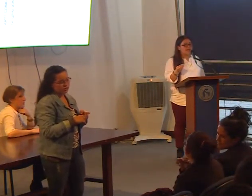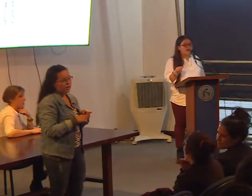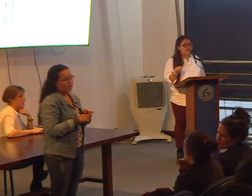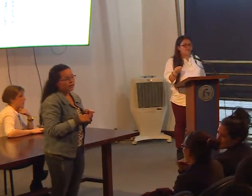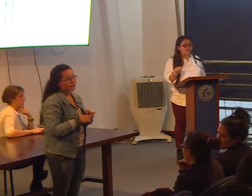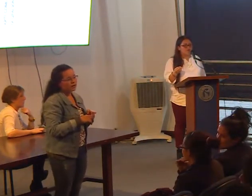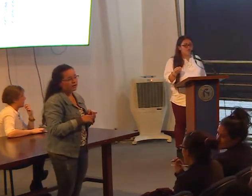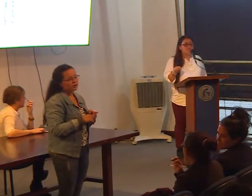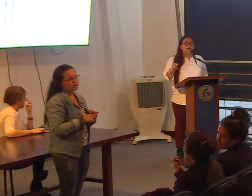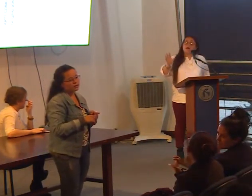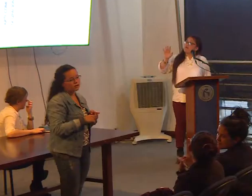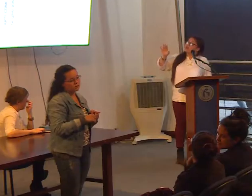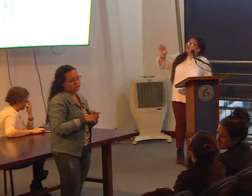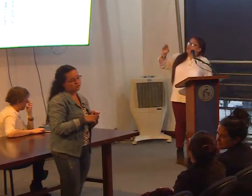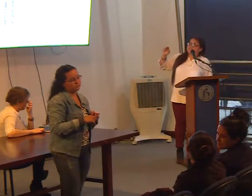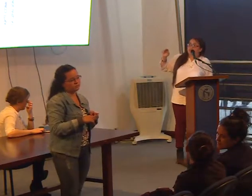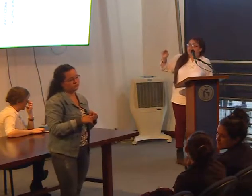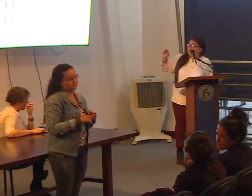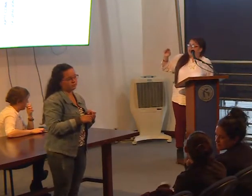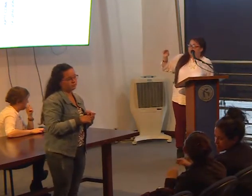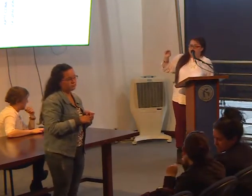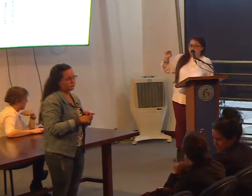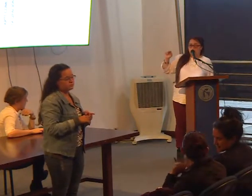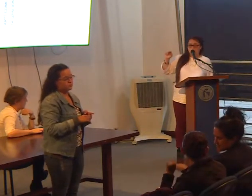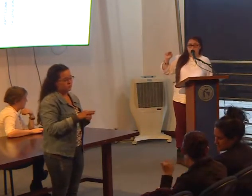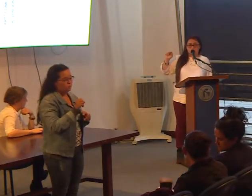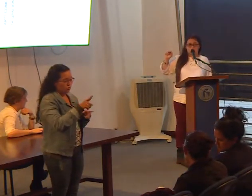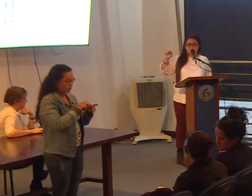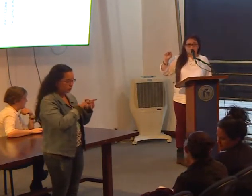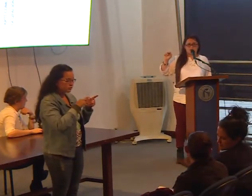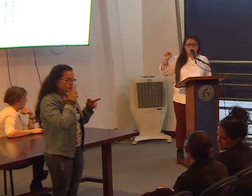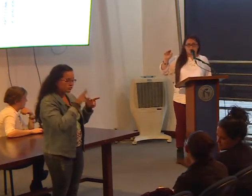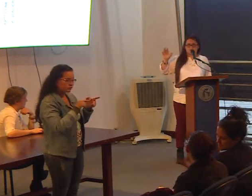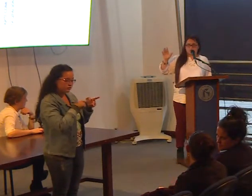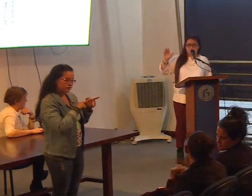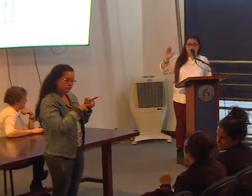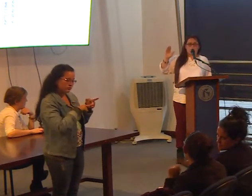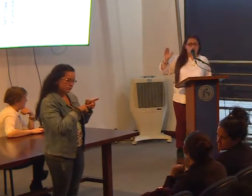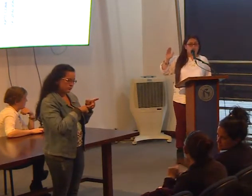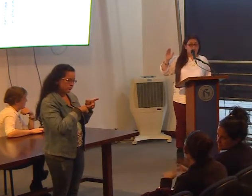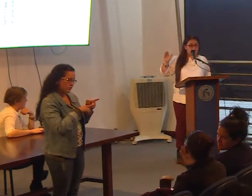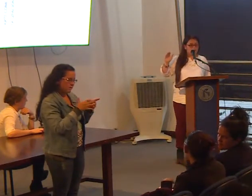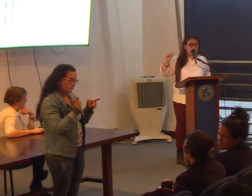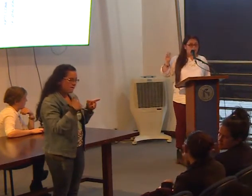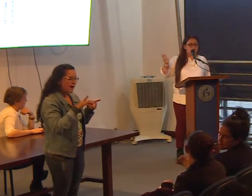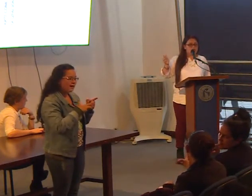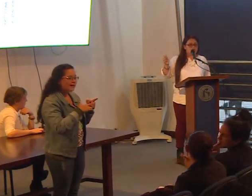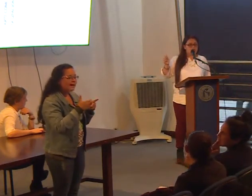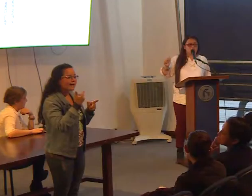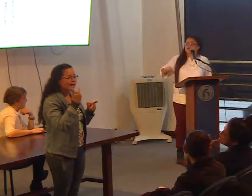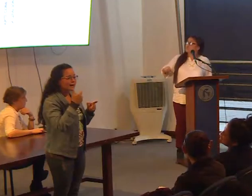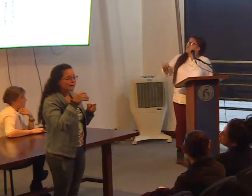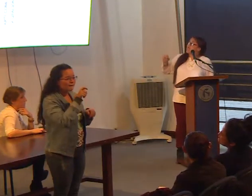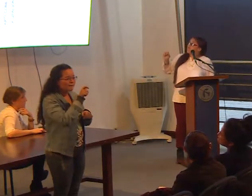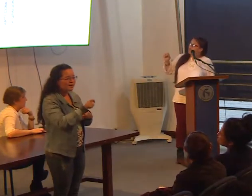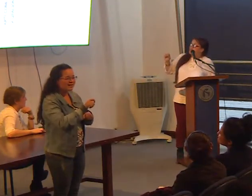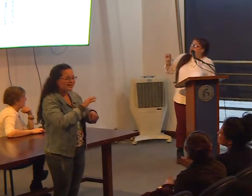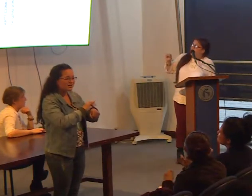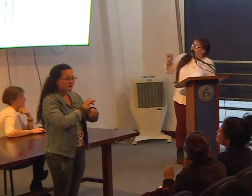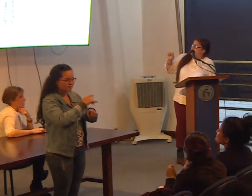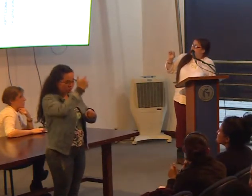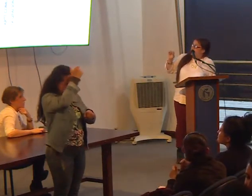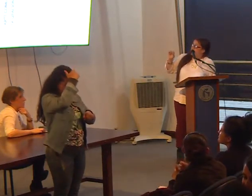que integraban las fundaciones. Por eso la segunda respuesta corresponde a un enfermero de una de las fundaciones, que